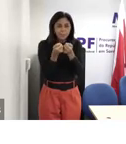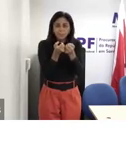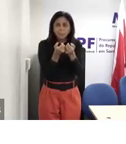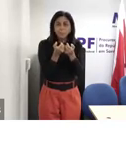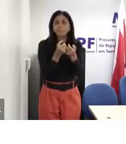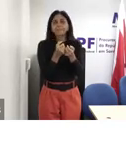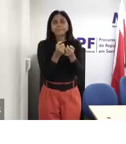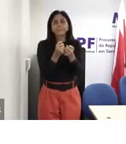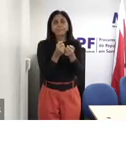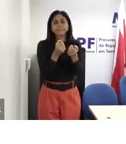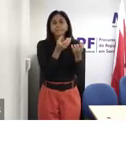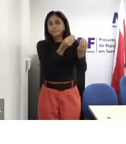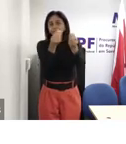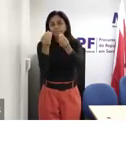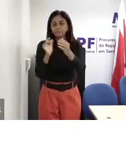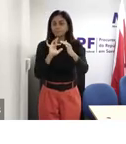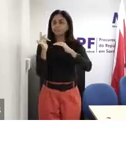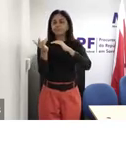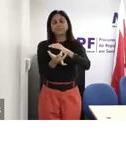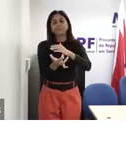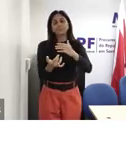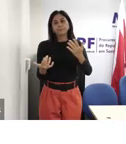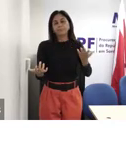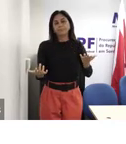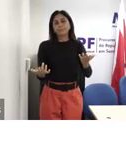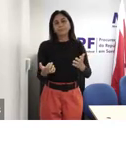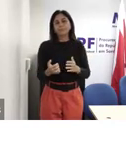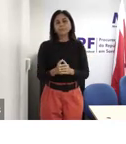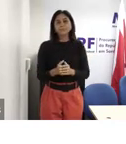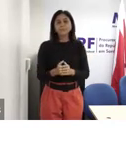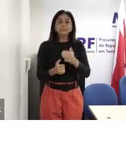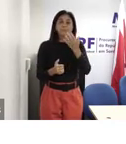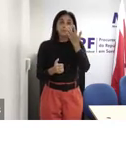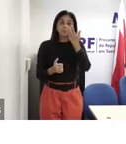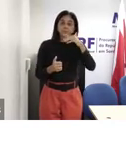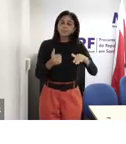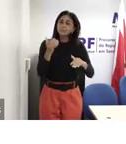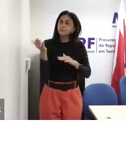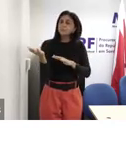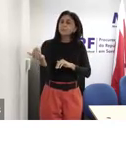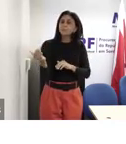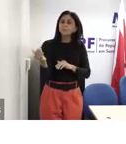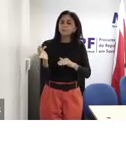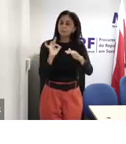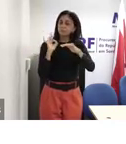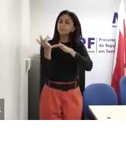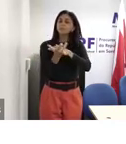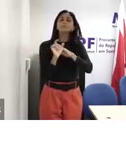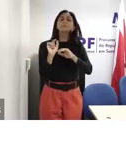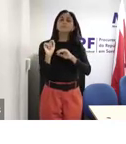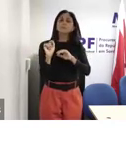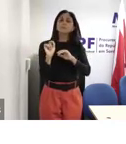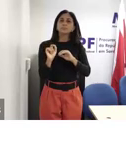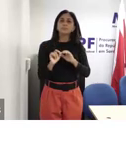eh qual que é a rede social que essas crianças mais acessam eh o que nós vemos com dados do do